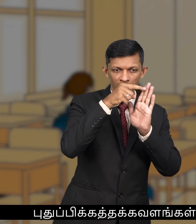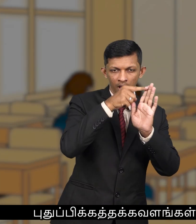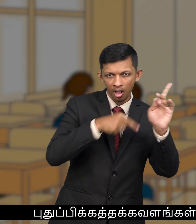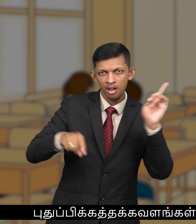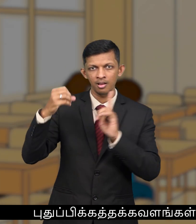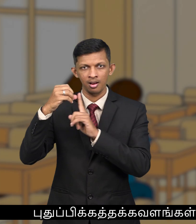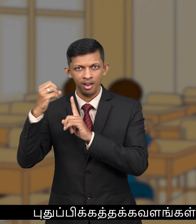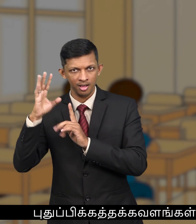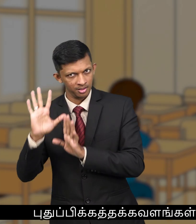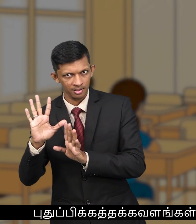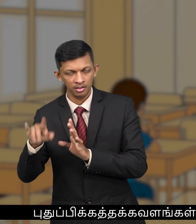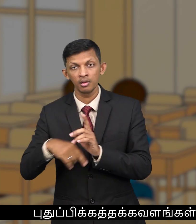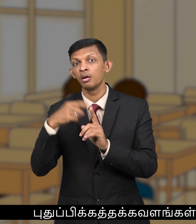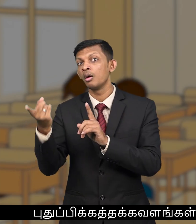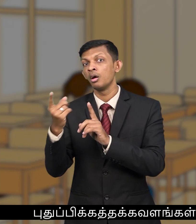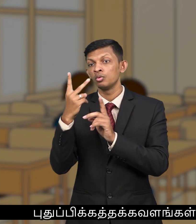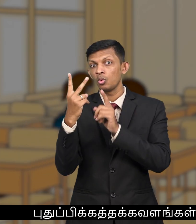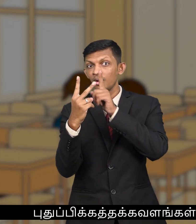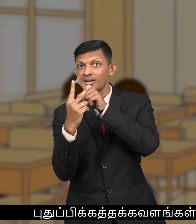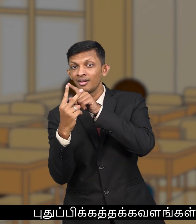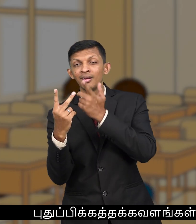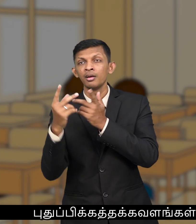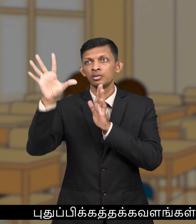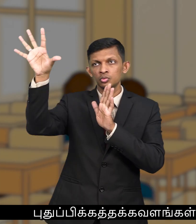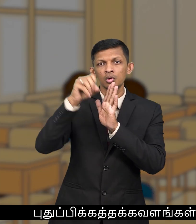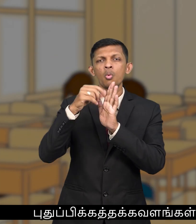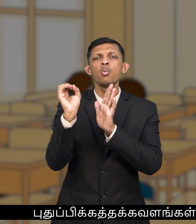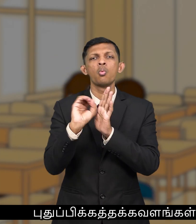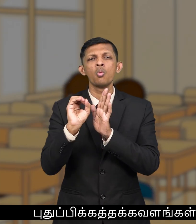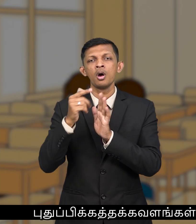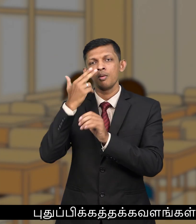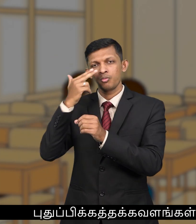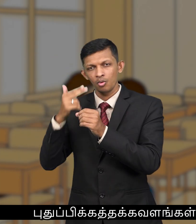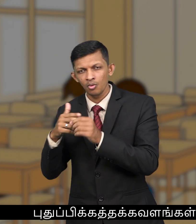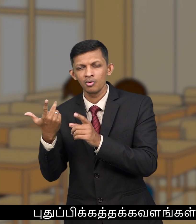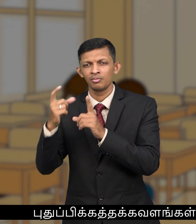புதுப்பிக்கத்தக்க வளங்கள் மற்றும் புதுப்பிக்க இயலாத வளங்கள்.